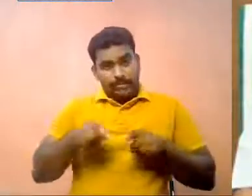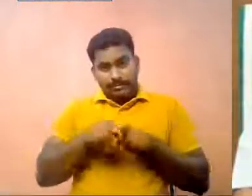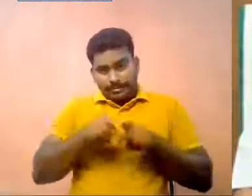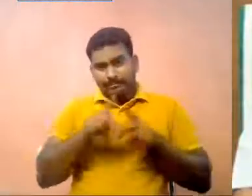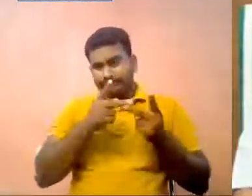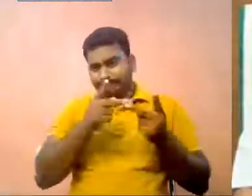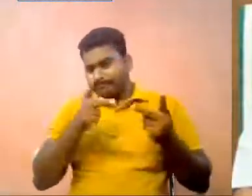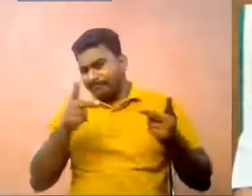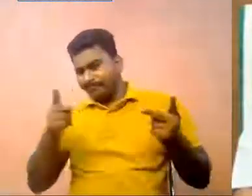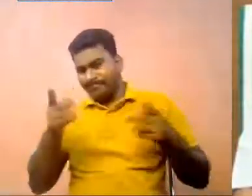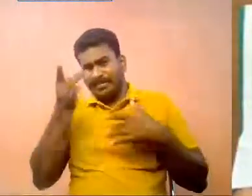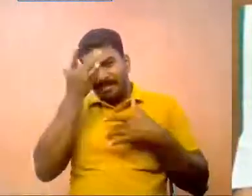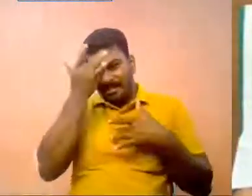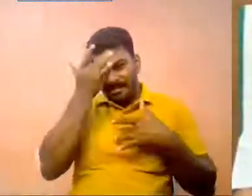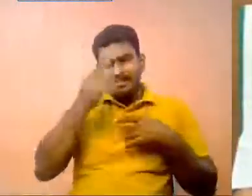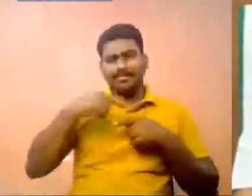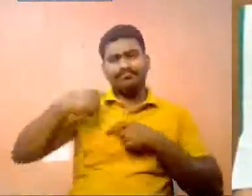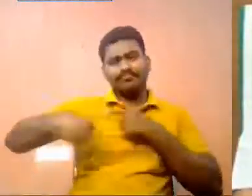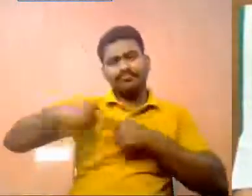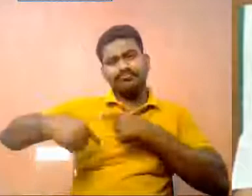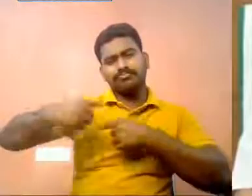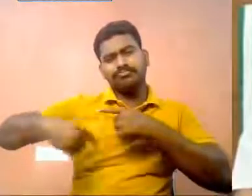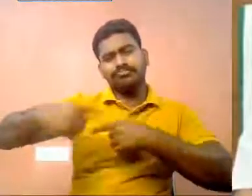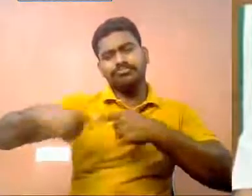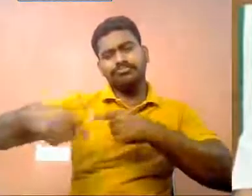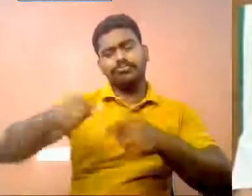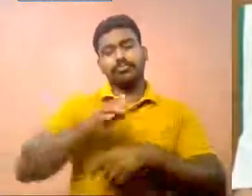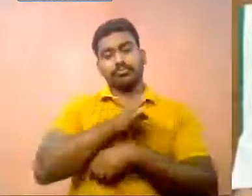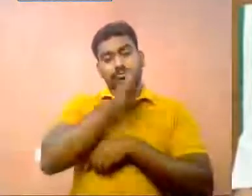ദിനംപ്രതി പോയി ഡയാലിസിസ് നടത്തി വരാറുണ്ടായിരുന്നു.